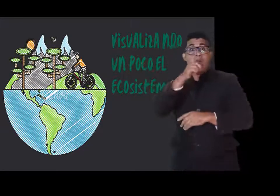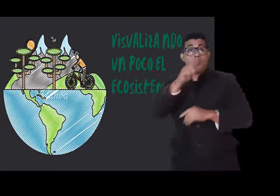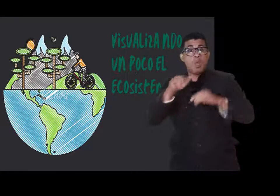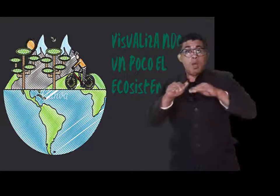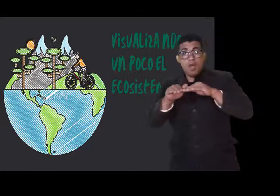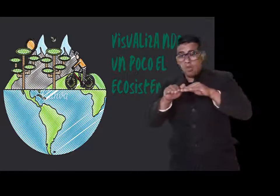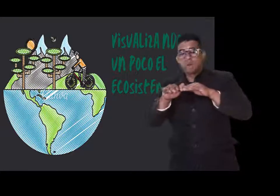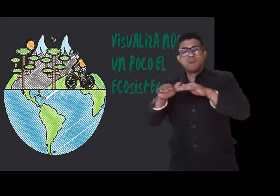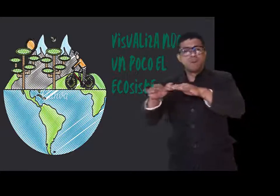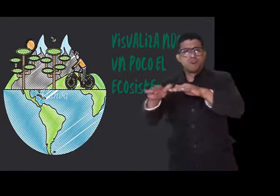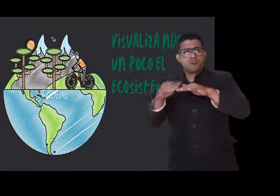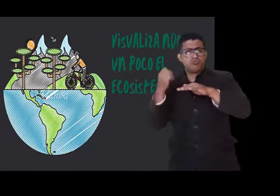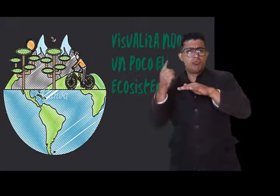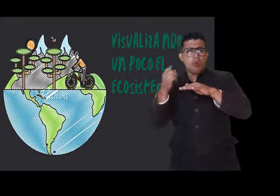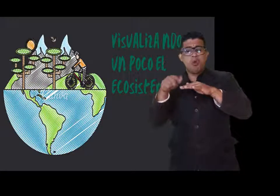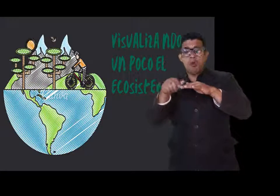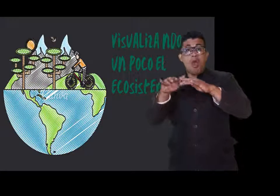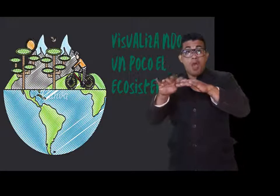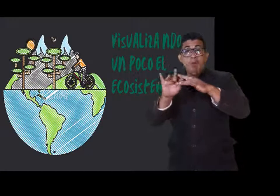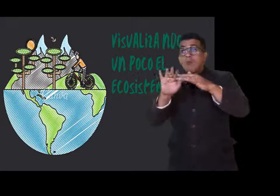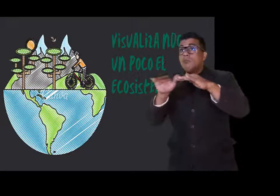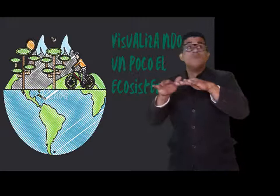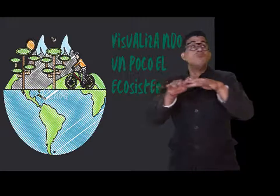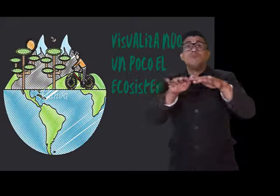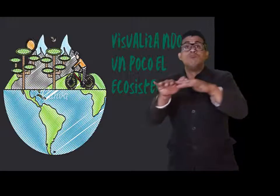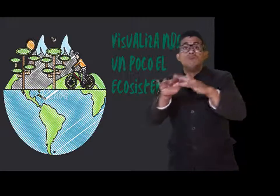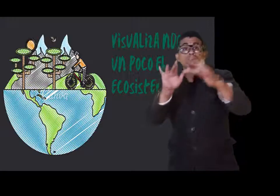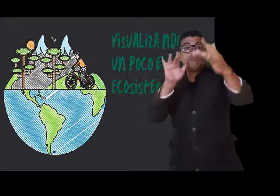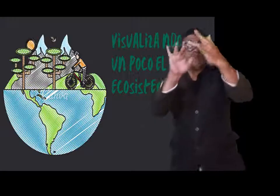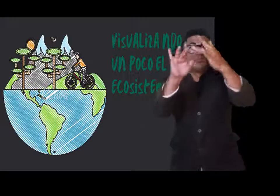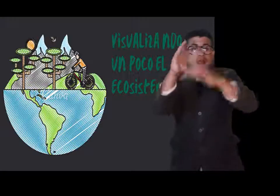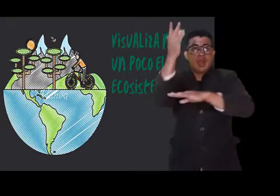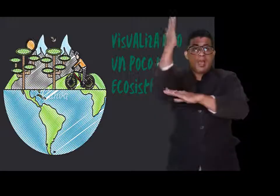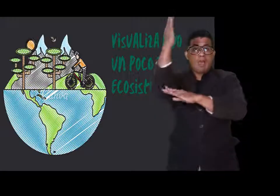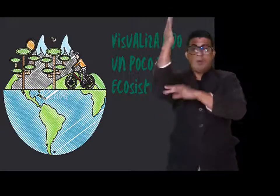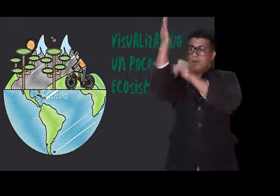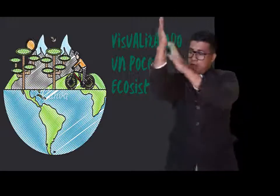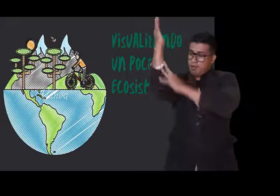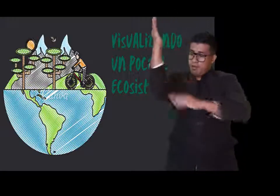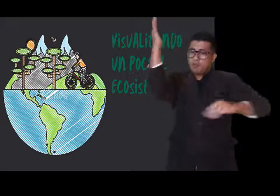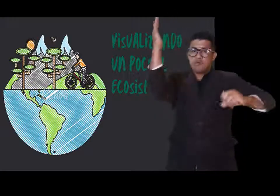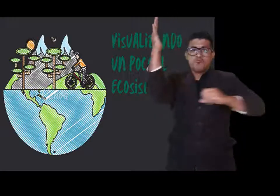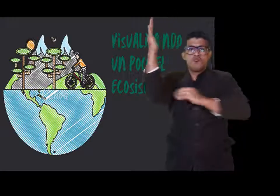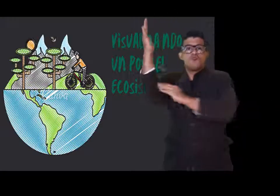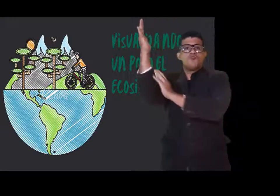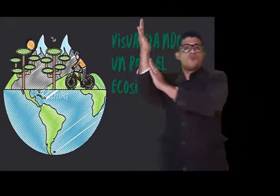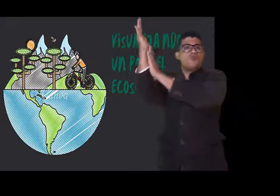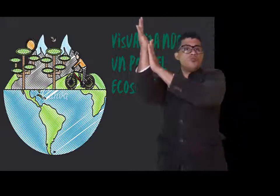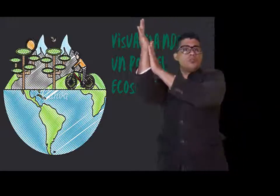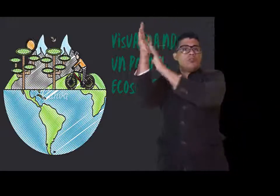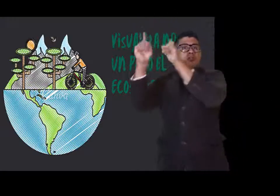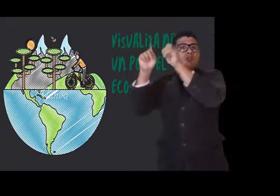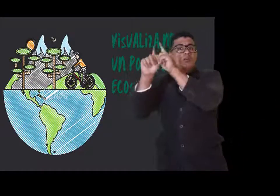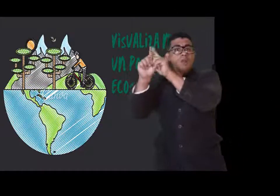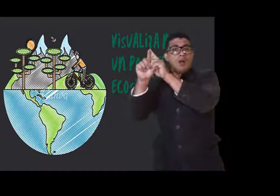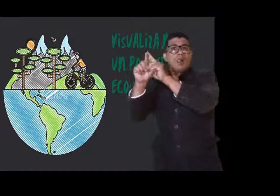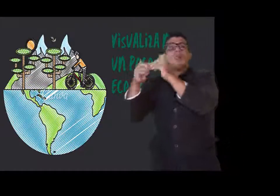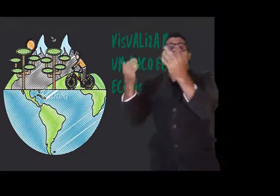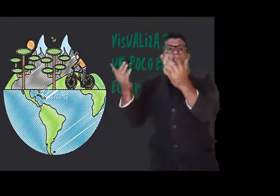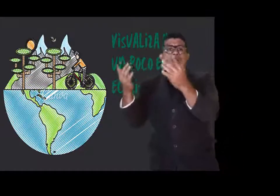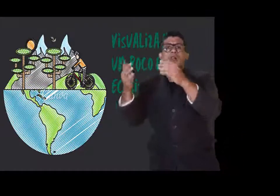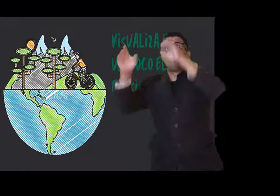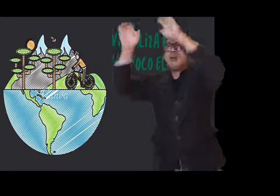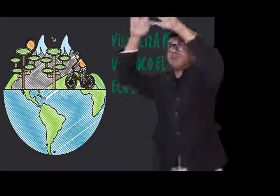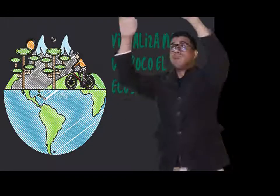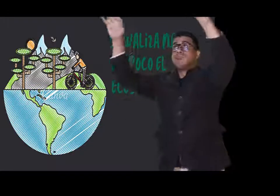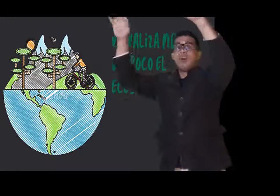Por ejemplo, si en uno de los elementos puede ser el agua, que tiene que ver con el árbol, porque el árbol